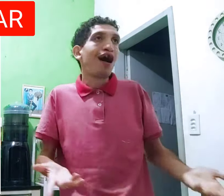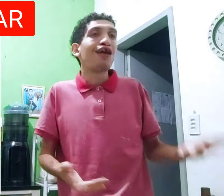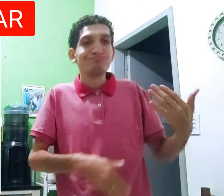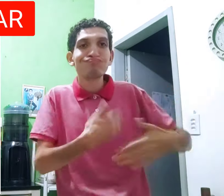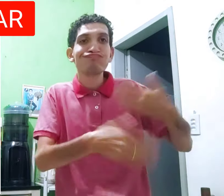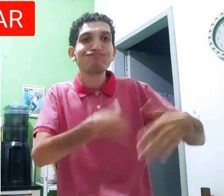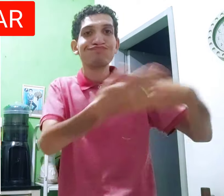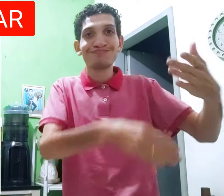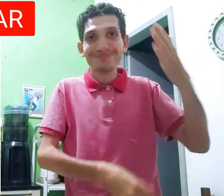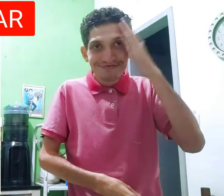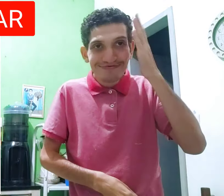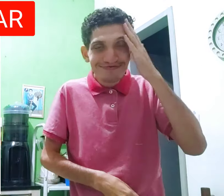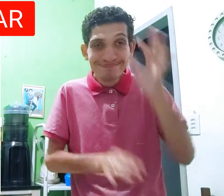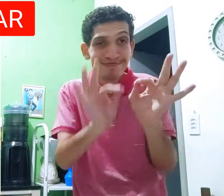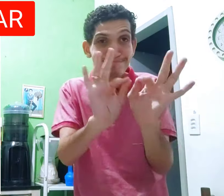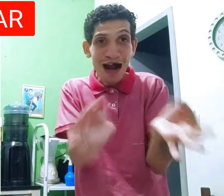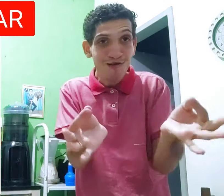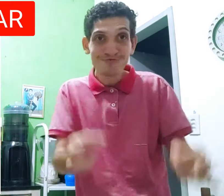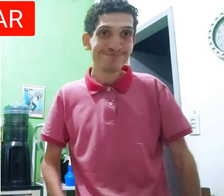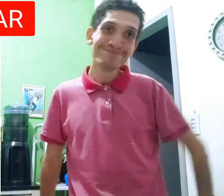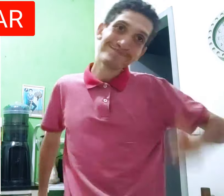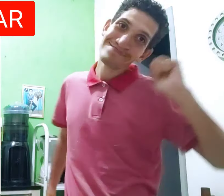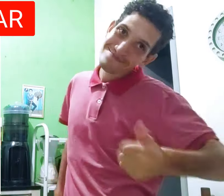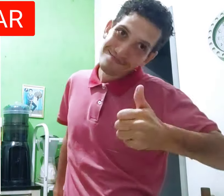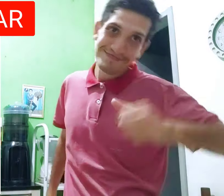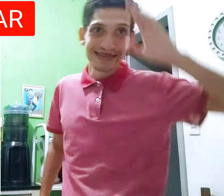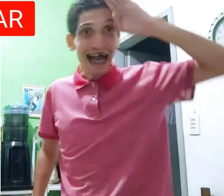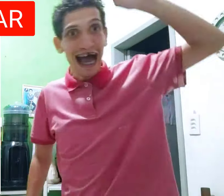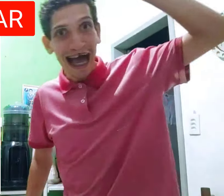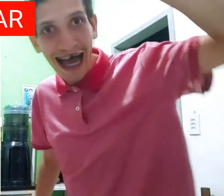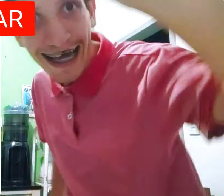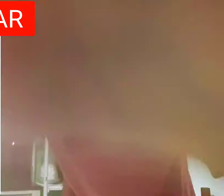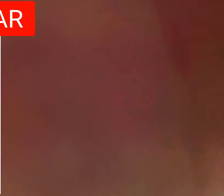esqueceu, esqueceu. Agora aula 1, lembrar de novo, relembrar a desenvolver.